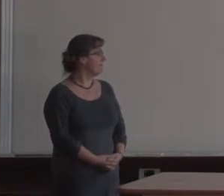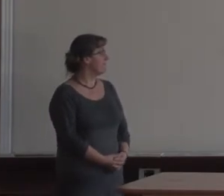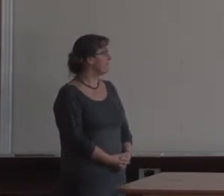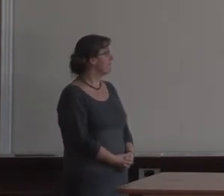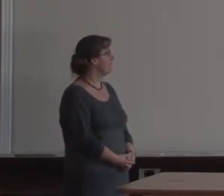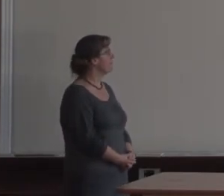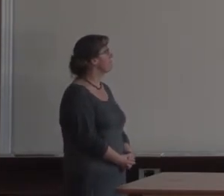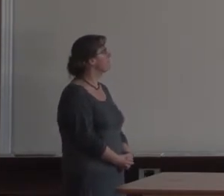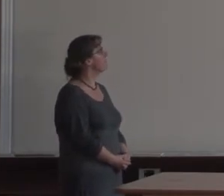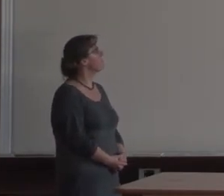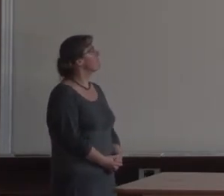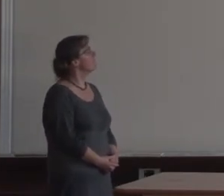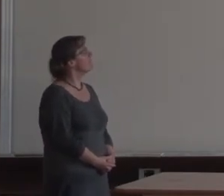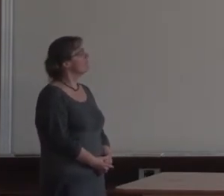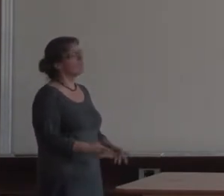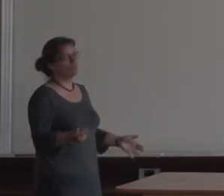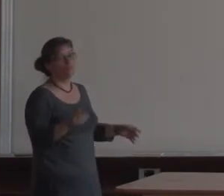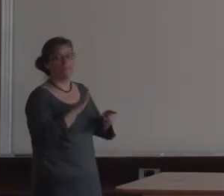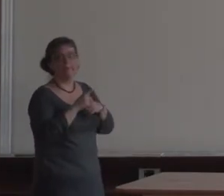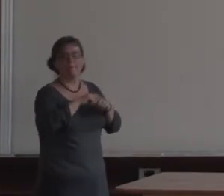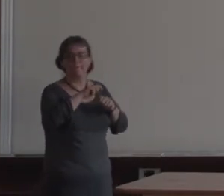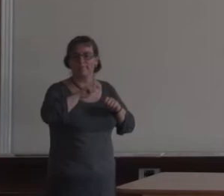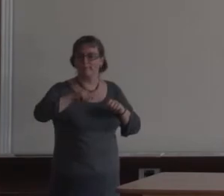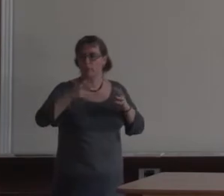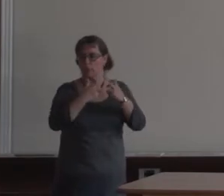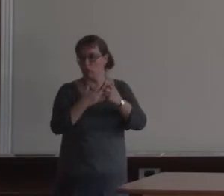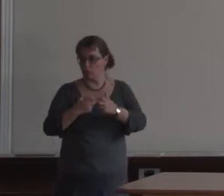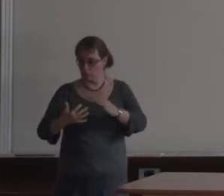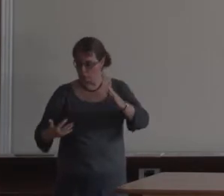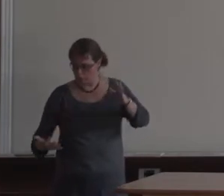Alors là, j'exécute mes tests sur mes exemples, tout va bien.